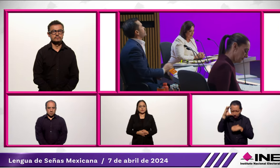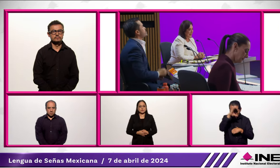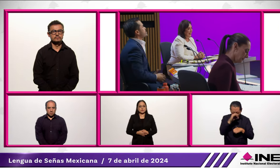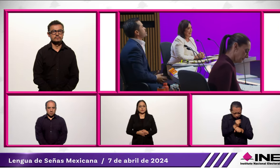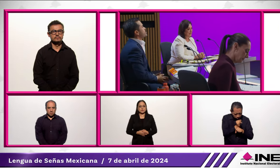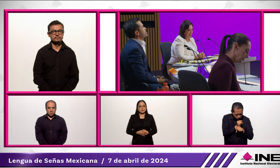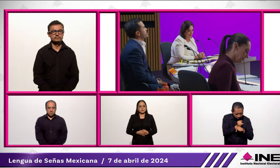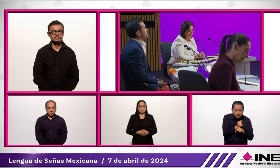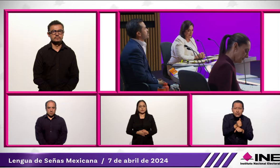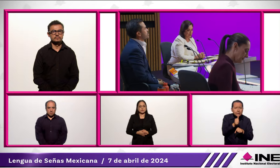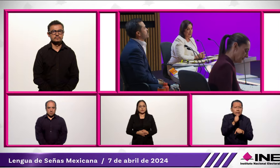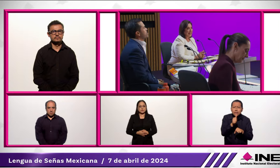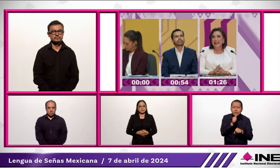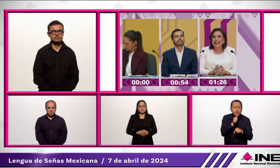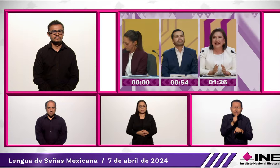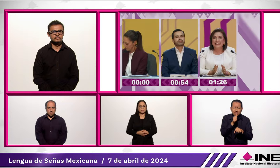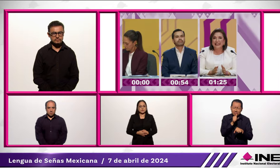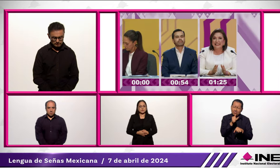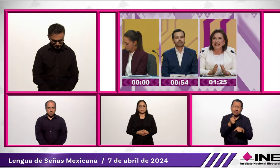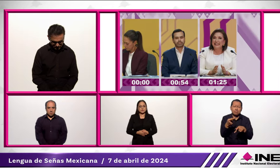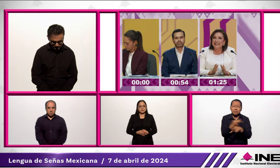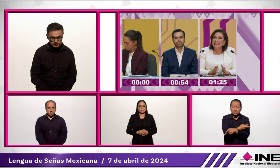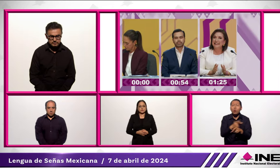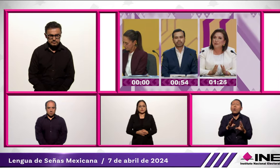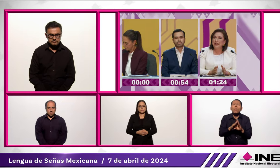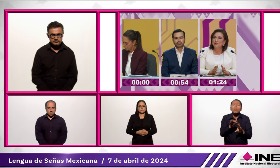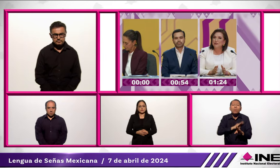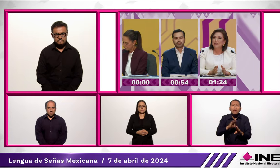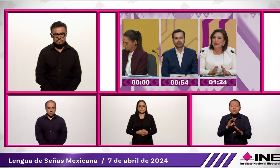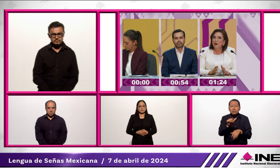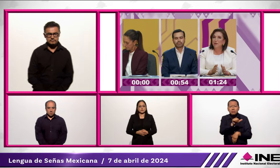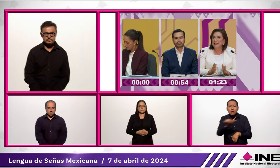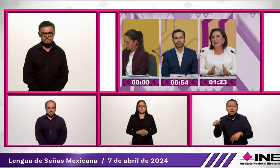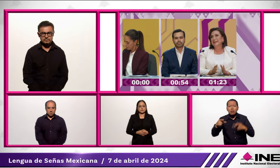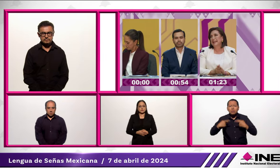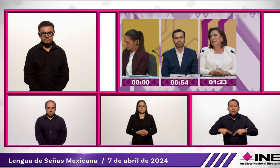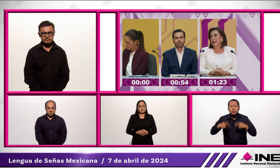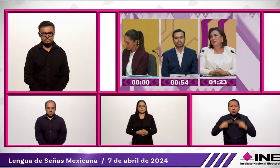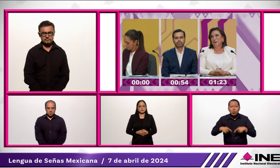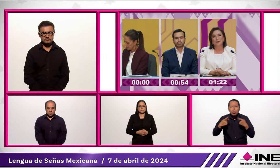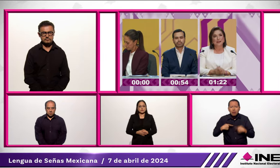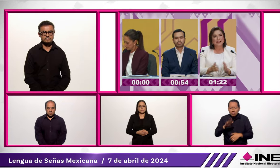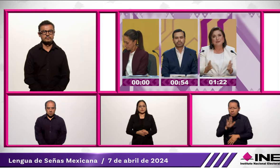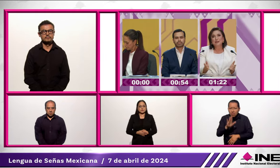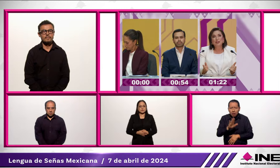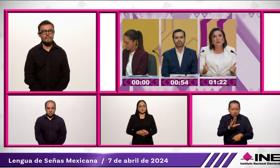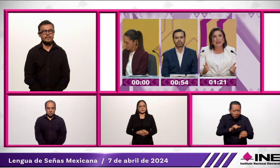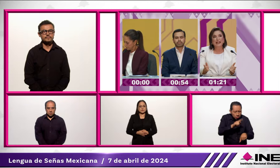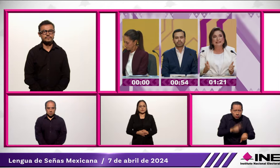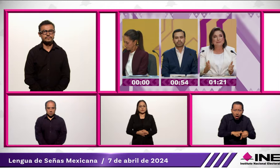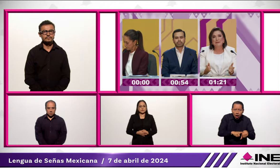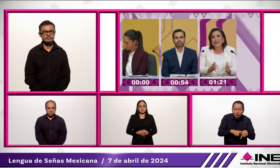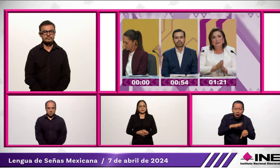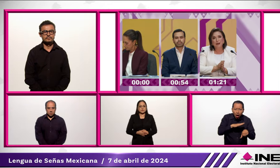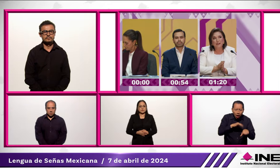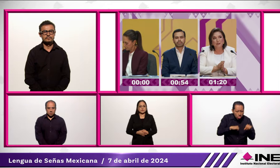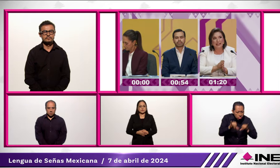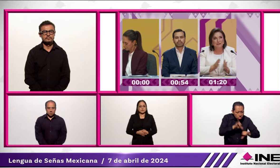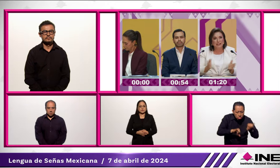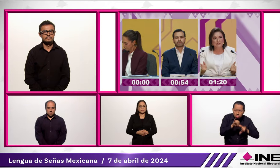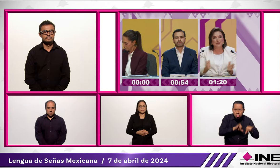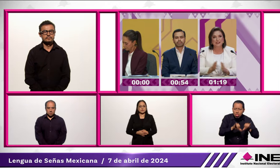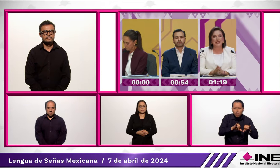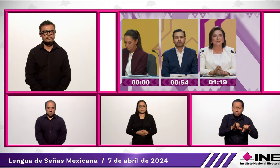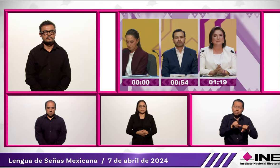es posible que hayas permitido que trataran a seres humanos como animales de laboratorio? Y eso no es lucrar, simplemente